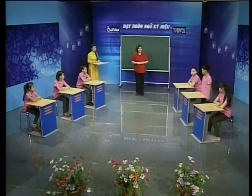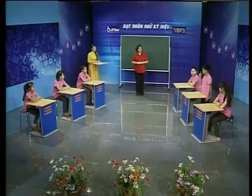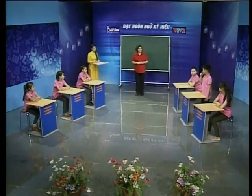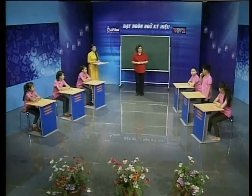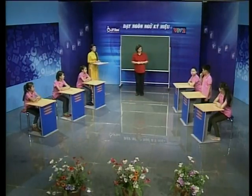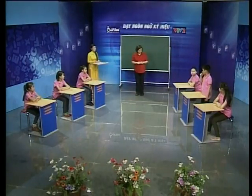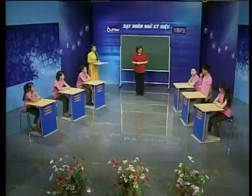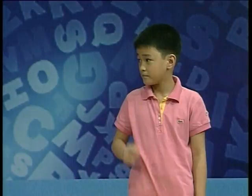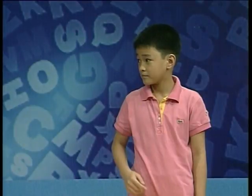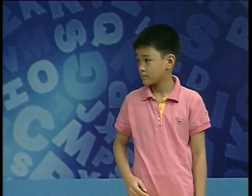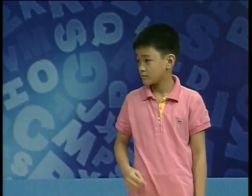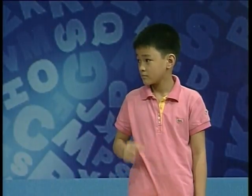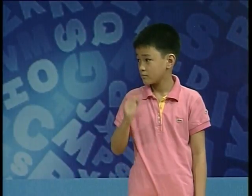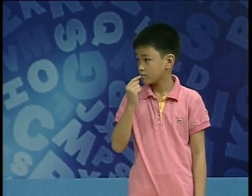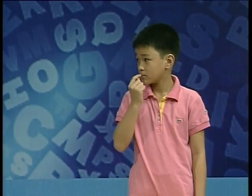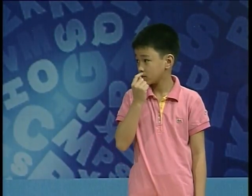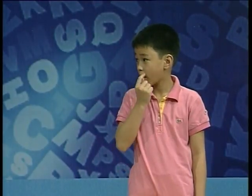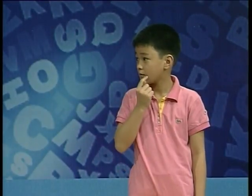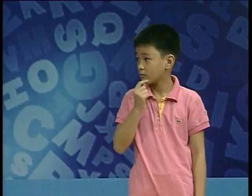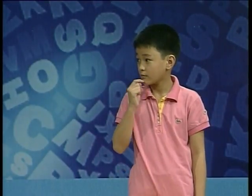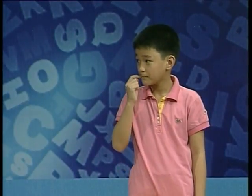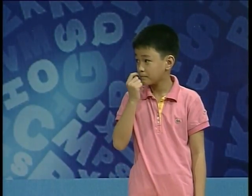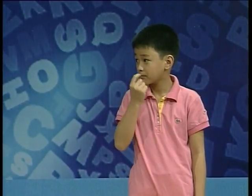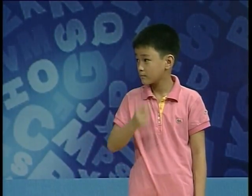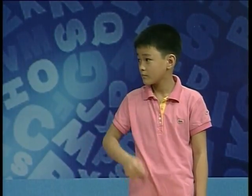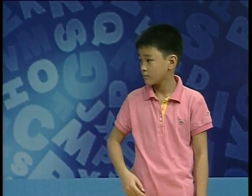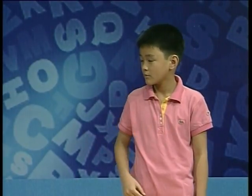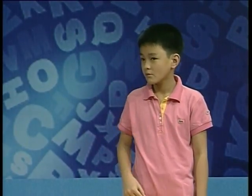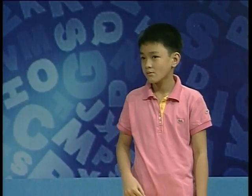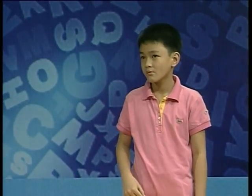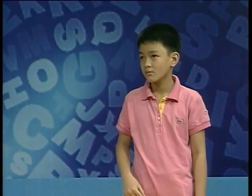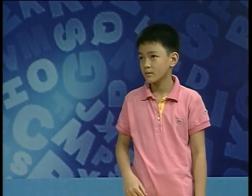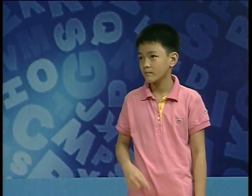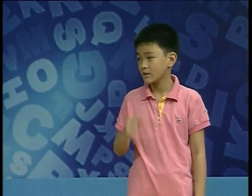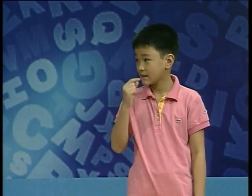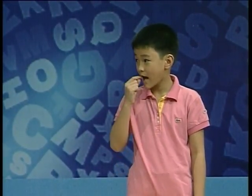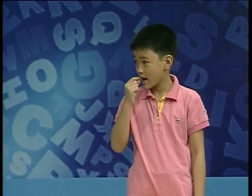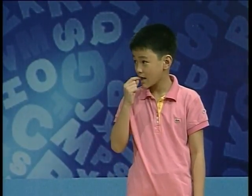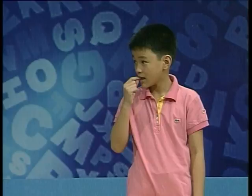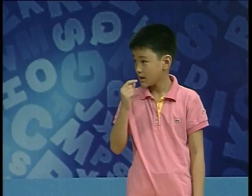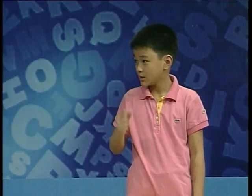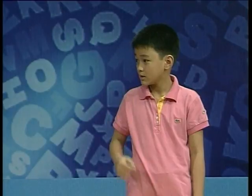Mũi Miệng Răng